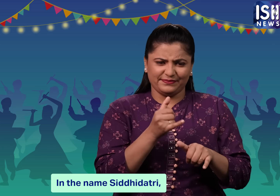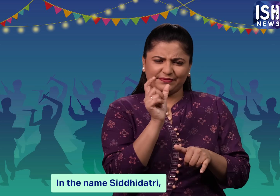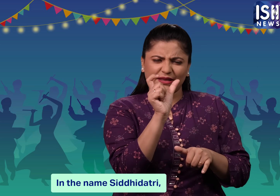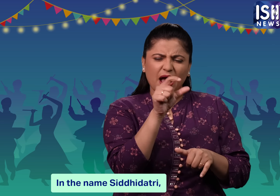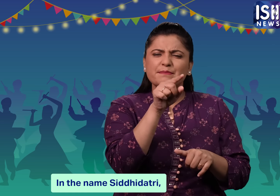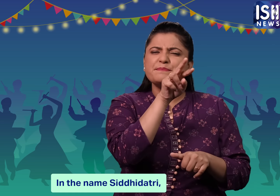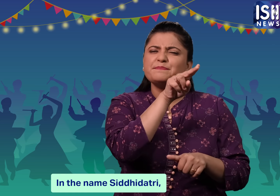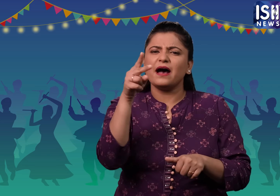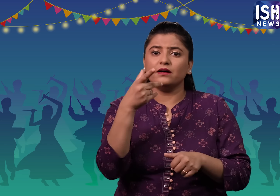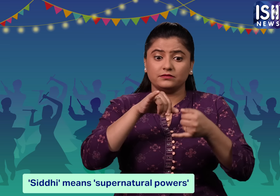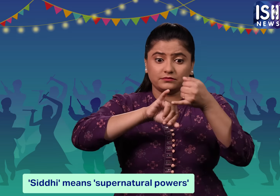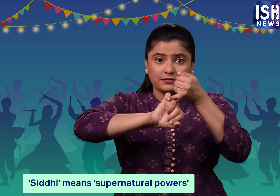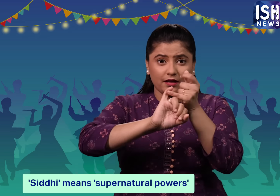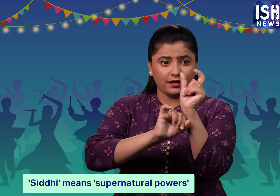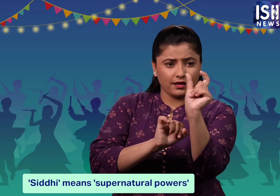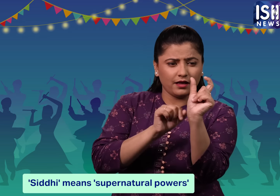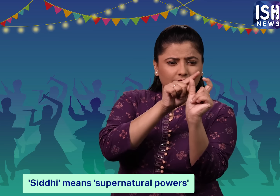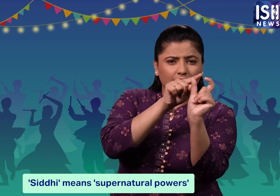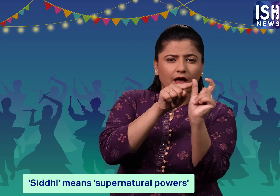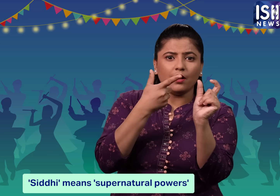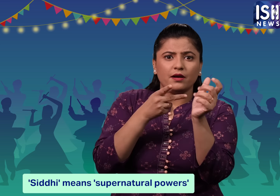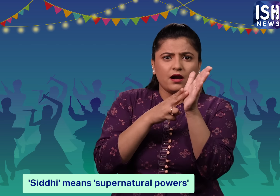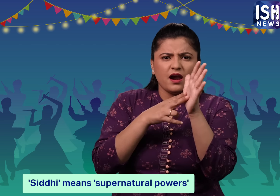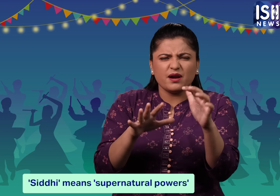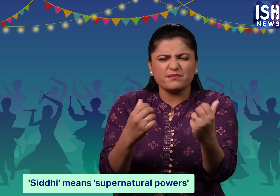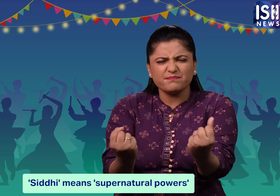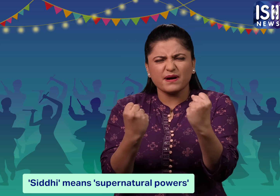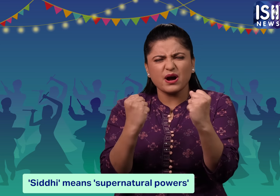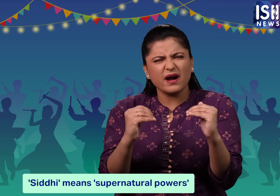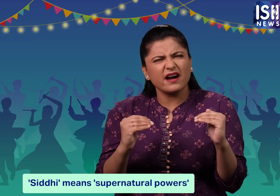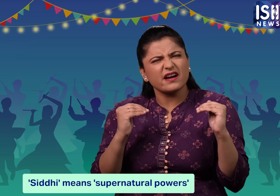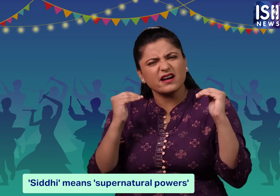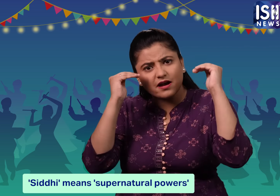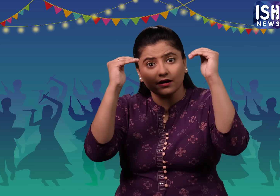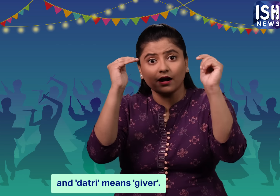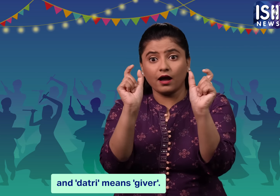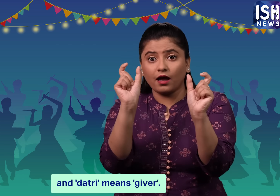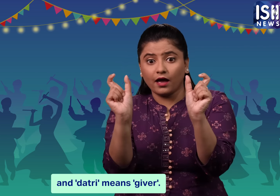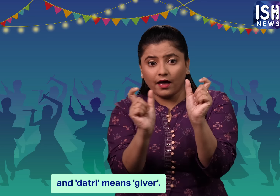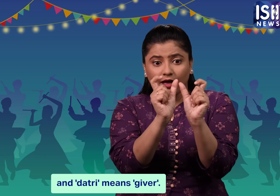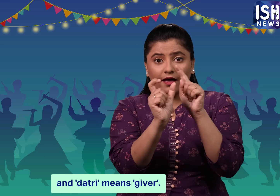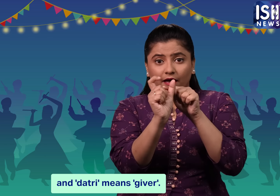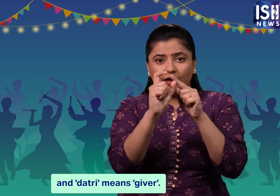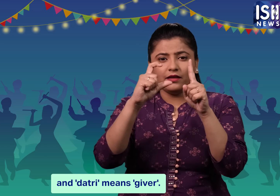सिद्धिदात्री नाम में सिद्धि का अर्थ है अलौकिक शक्तियां और दात्री का अर्थ है